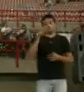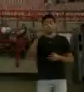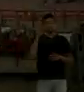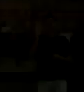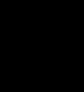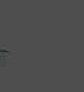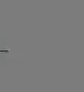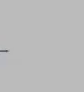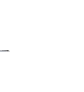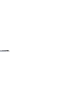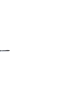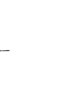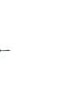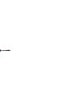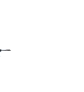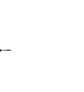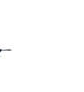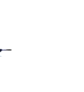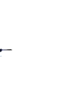o Y é 14.